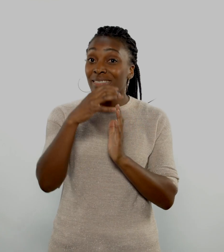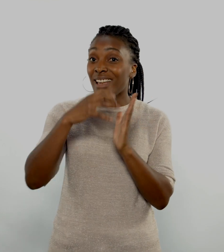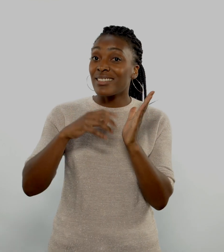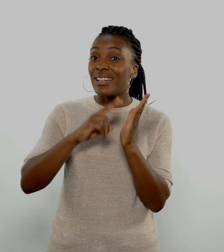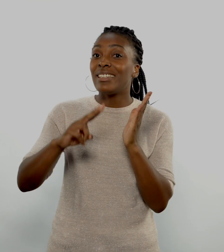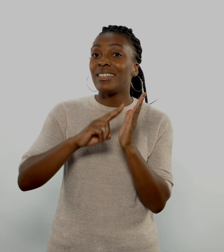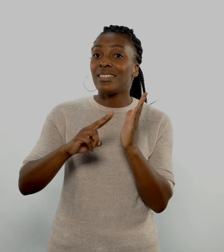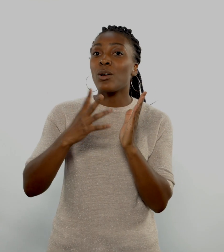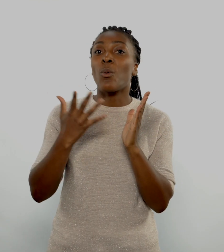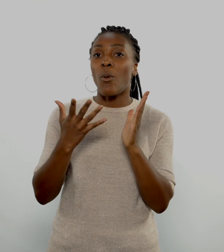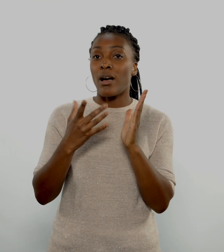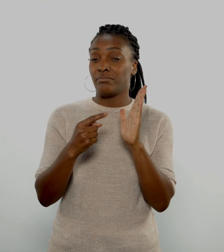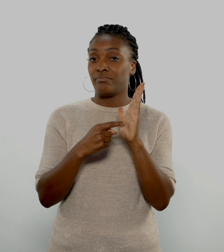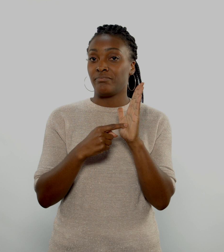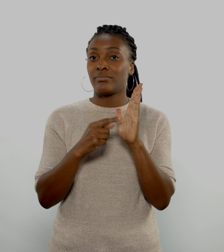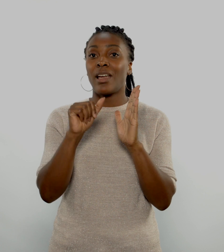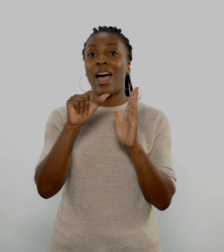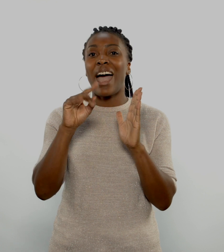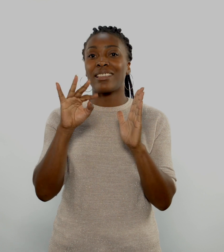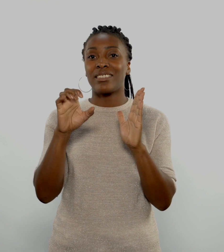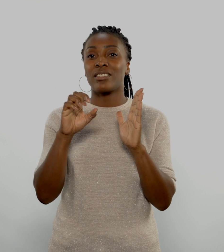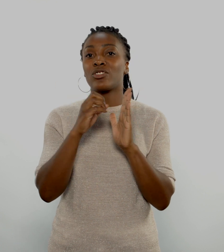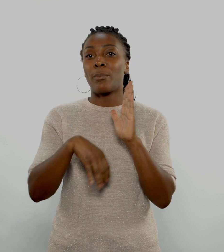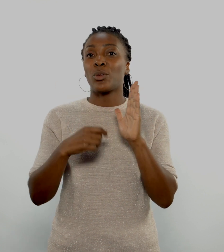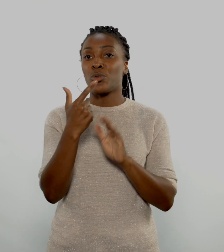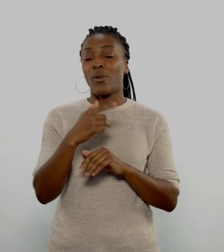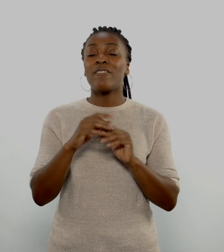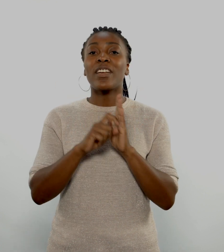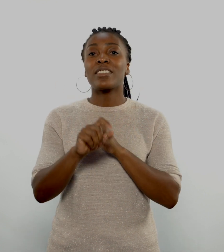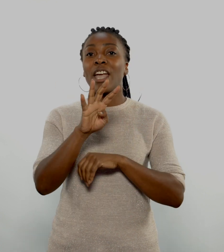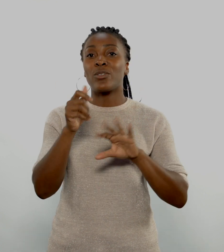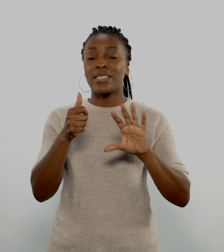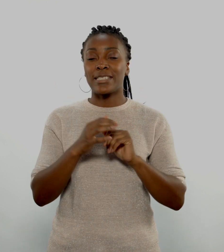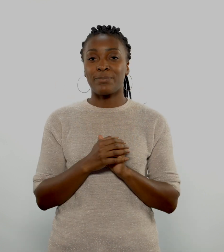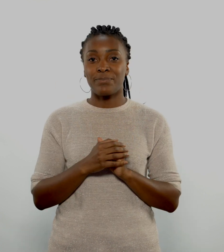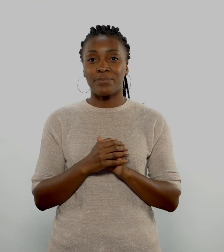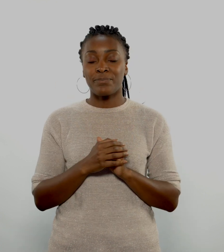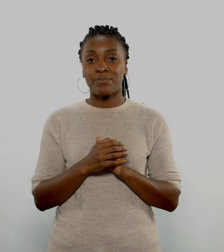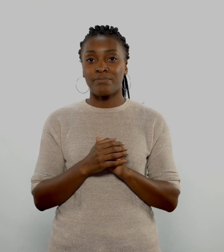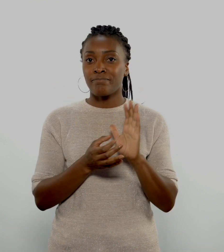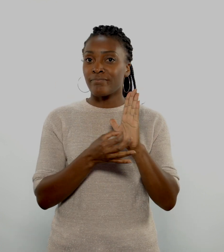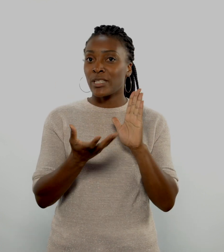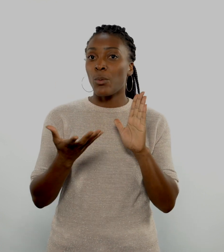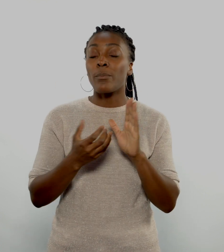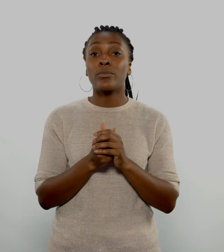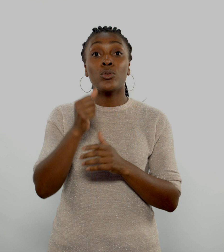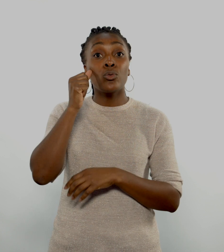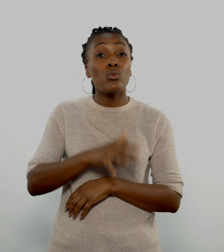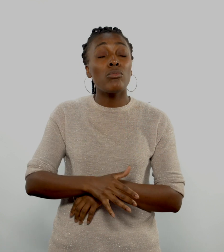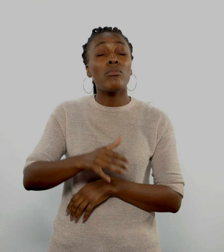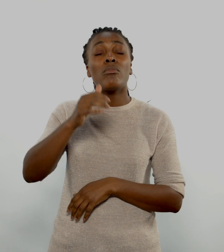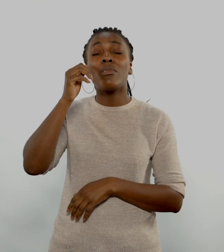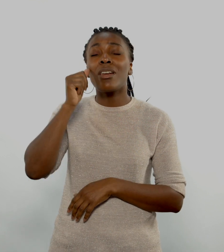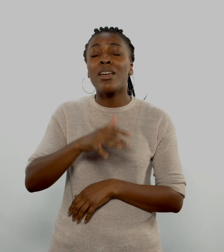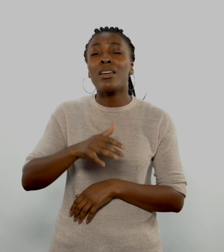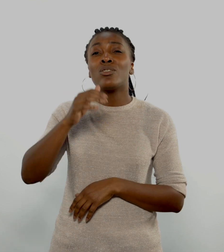va lire un texte ensemble qui se trouve dans les Actes au chapitre 2, au verset 46. Voici ce que nous lisons. Tous les jours, d'un